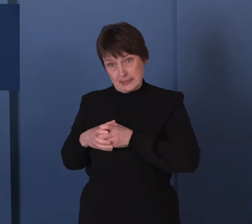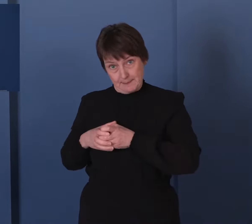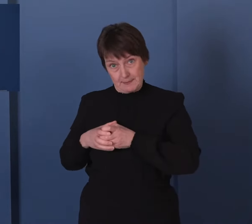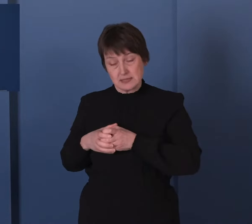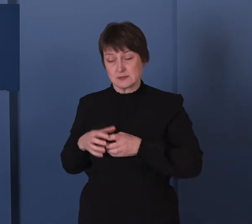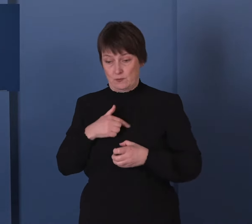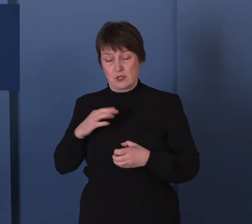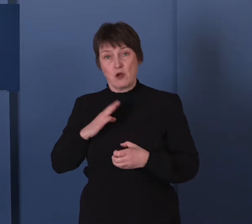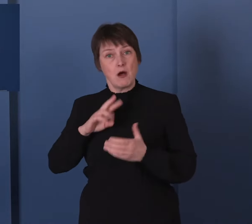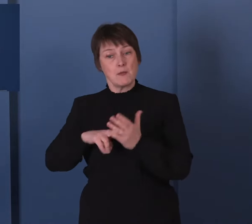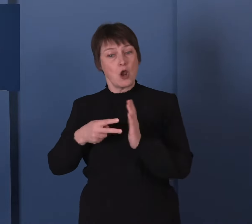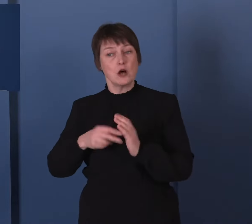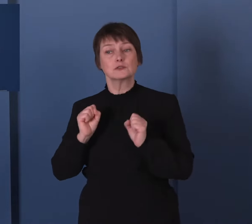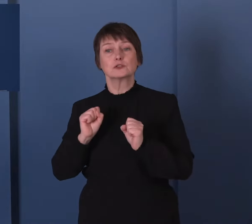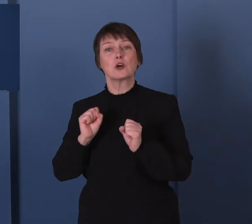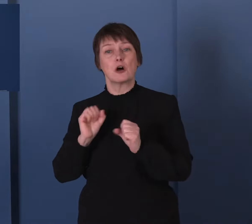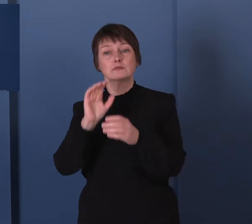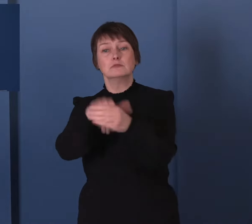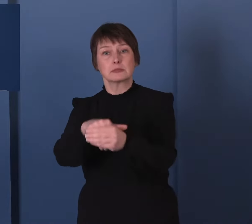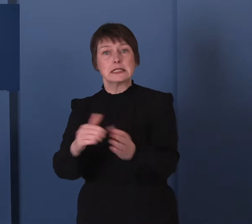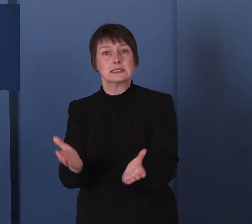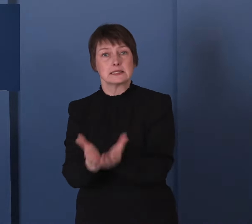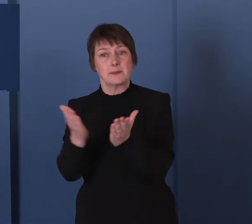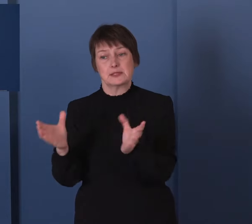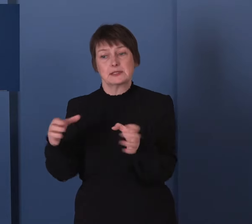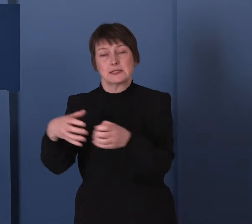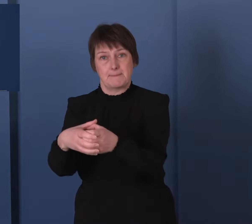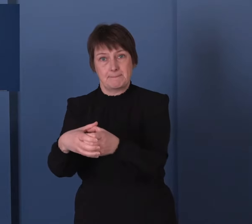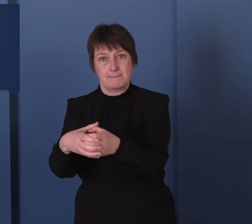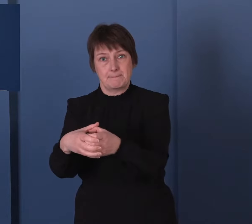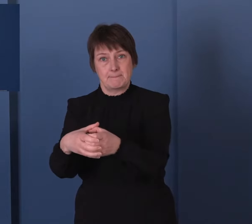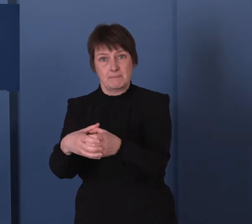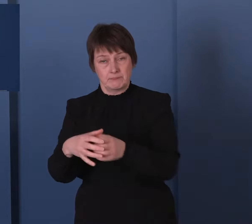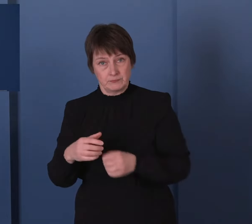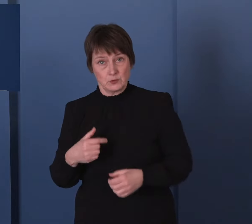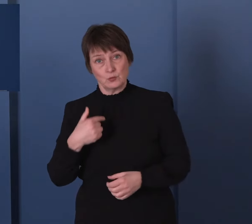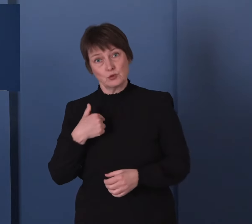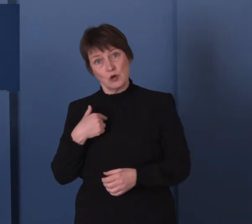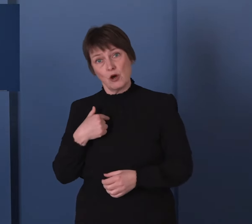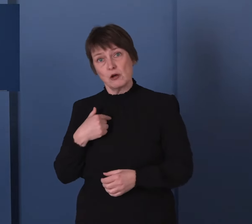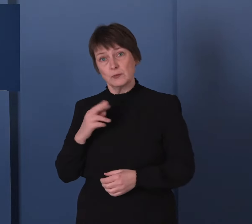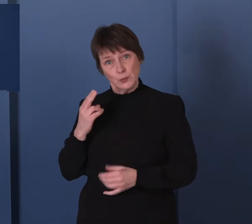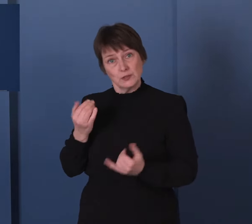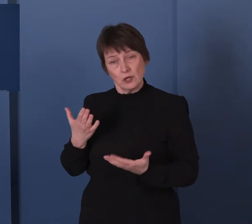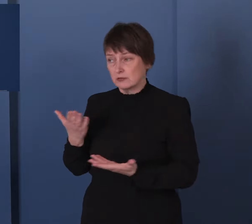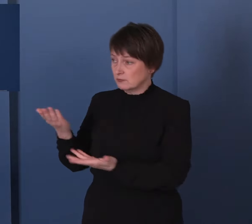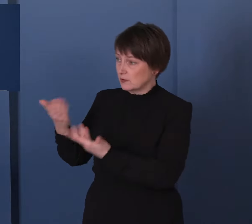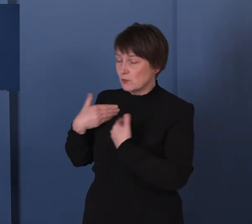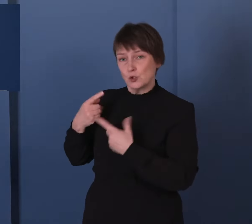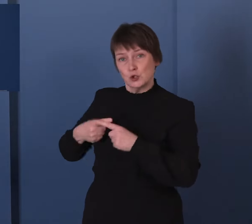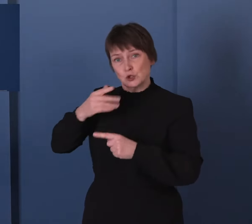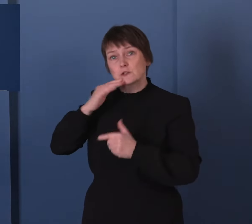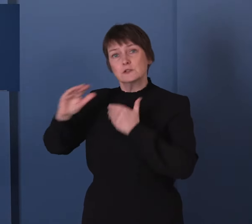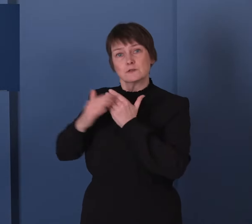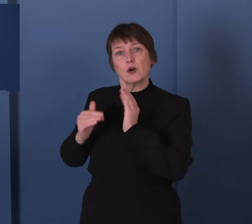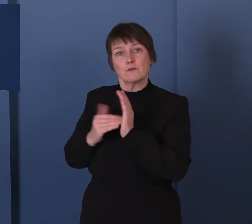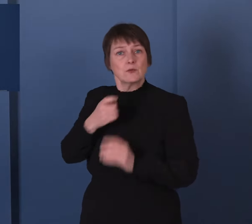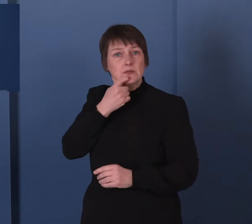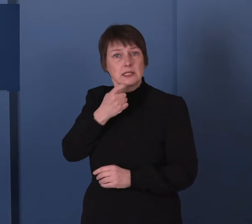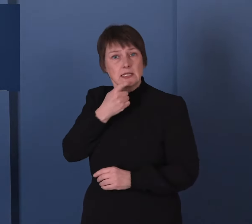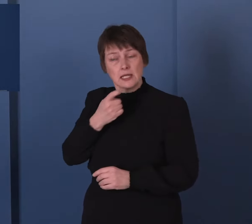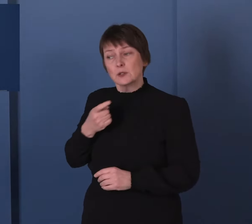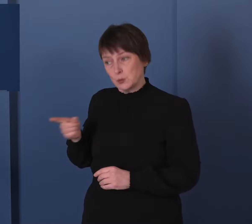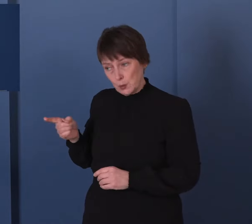tar fasta på att Finland är väldigt tydliga i sina kommentarer. Att det är så de också ser på saken. Att det är så de vill fullfölja